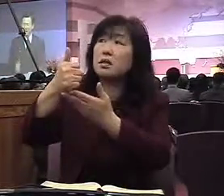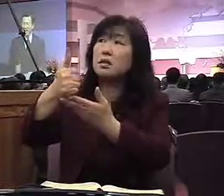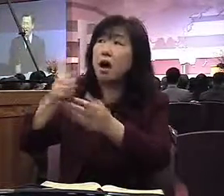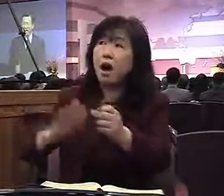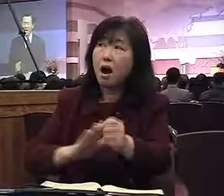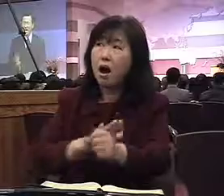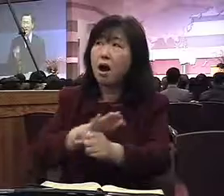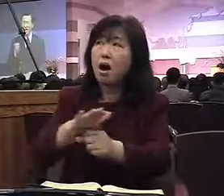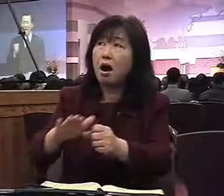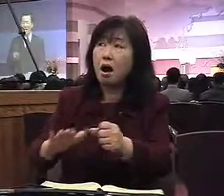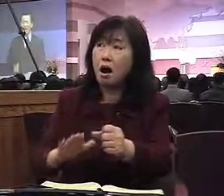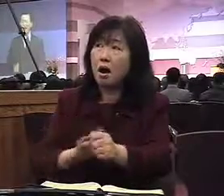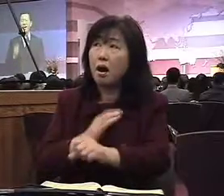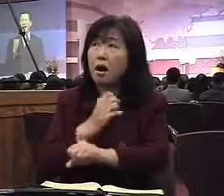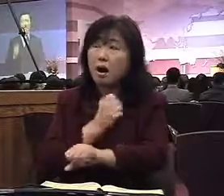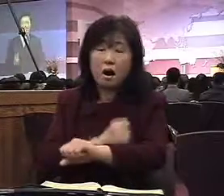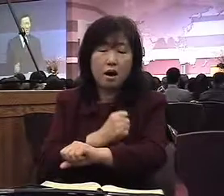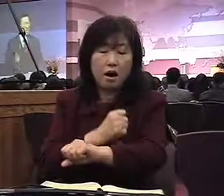하나님을